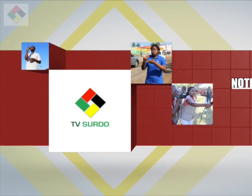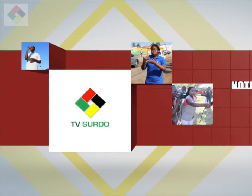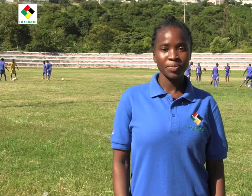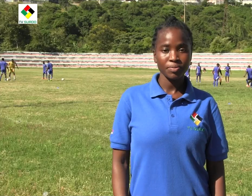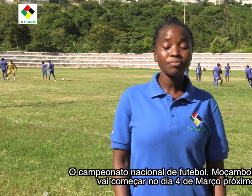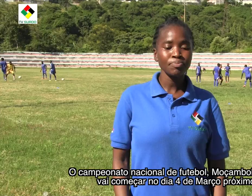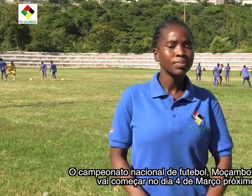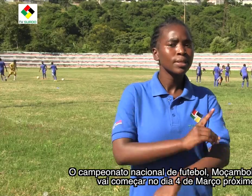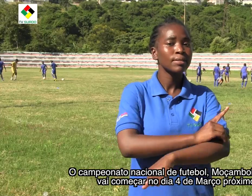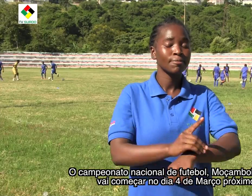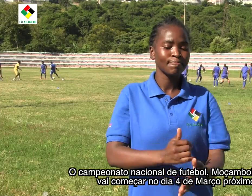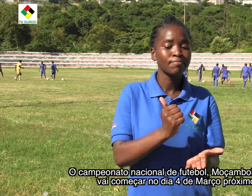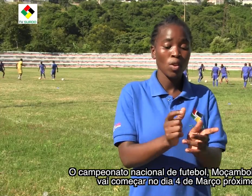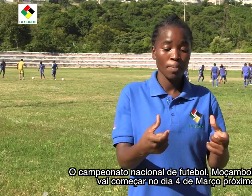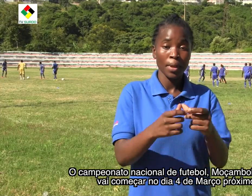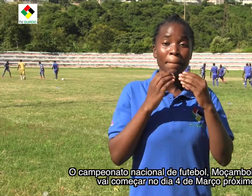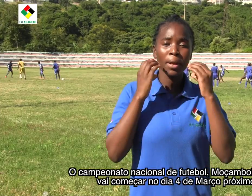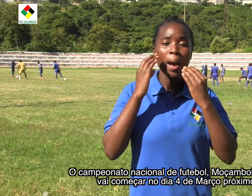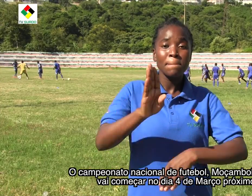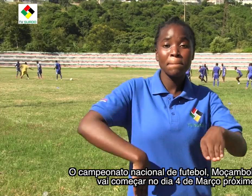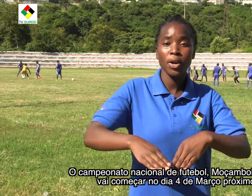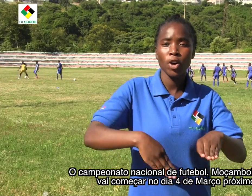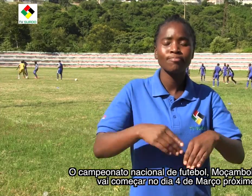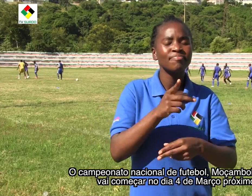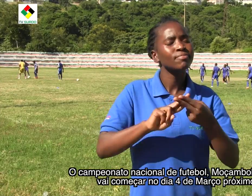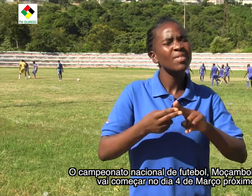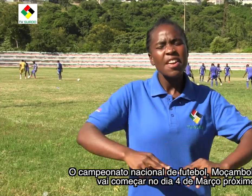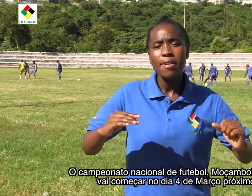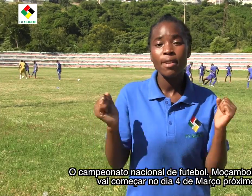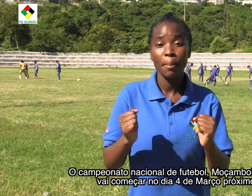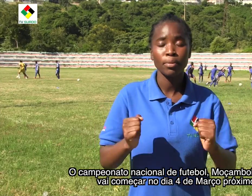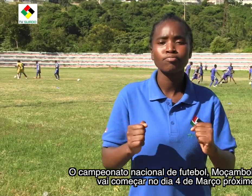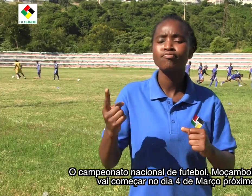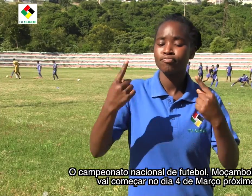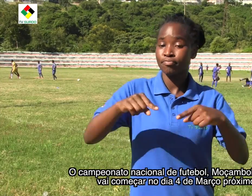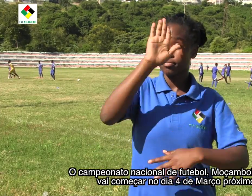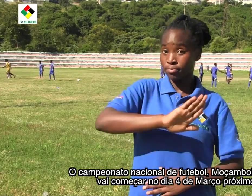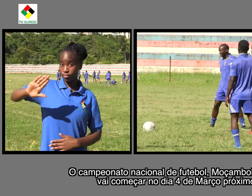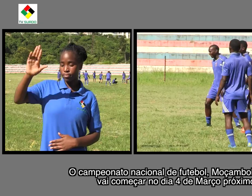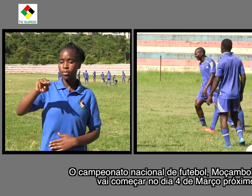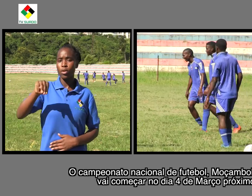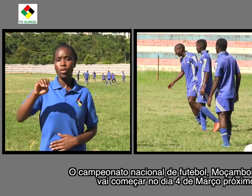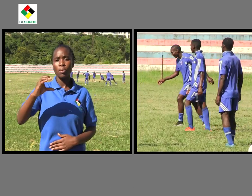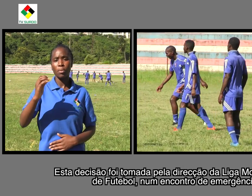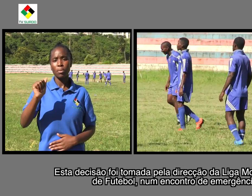O Campeonato Nacional de Futebol Moçambola 2017 vai começar no dia 4 de março próximo. Esta